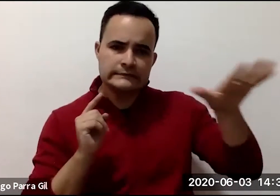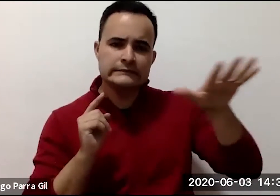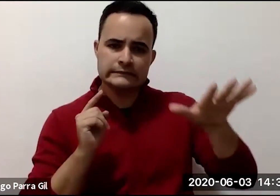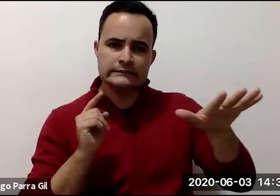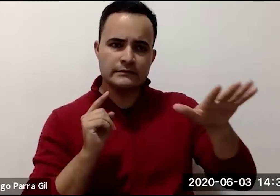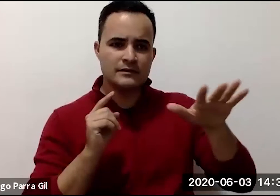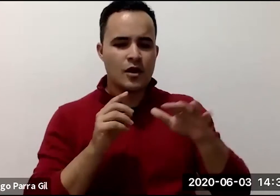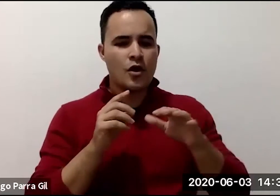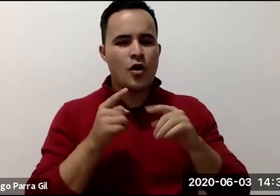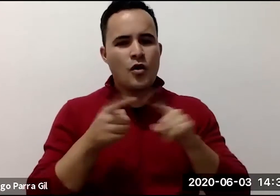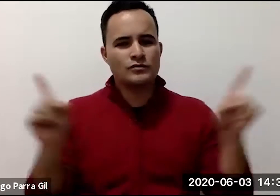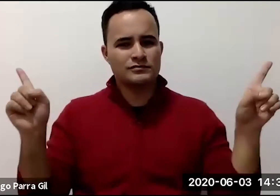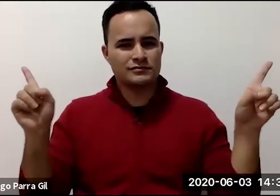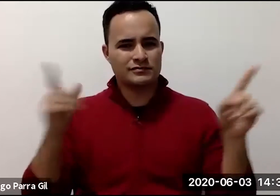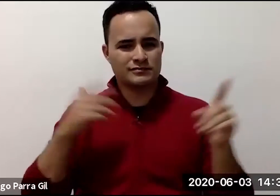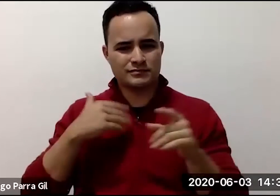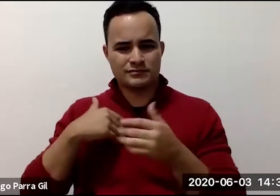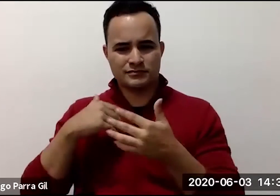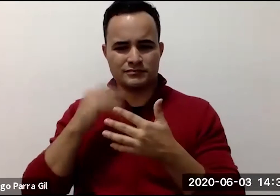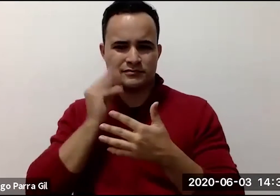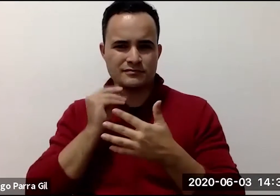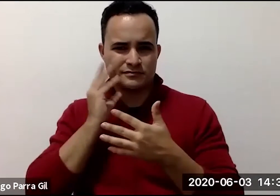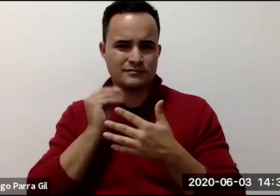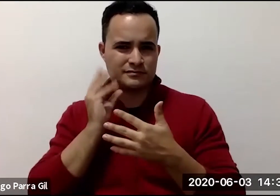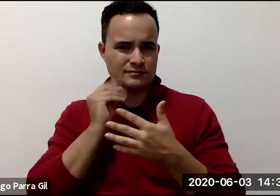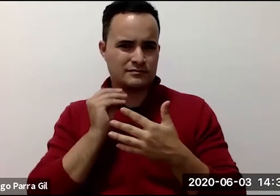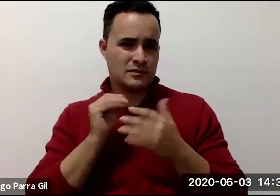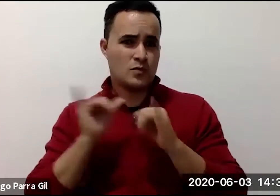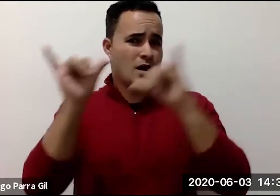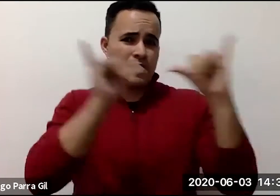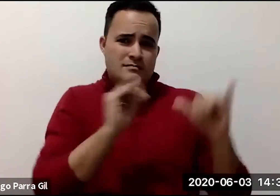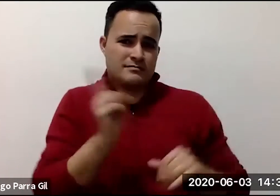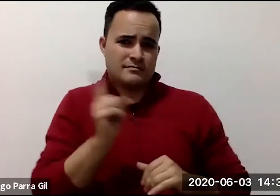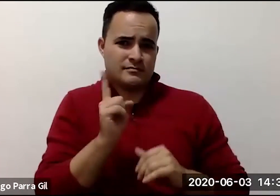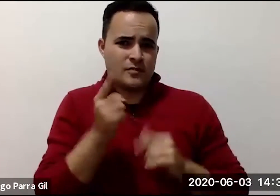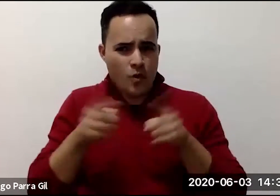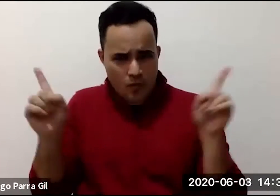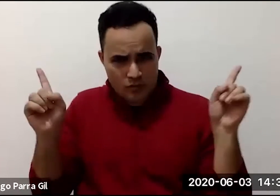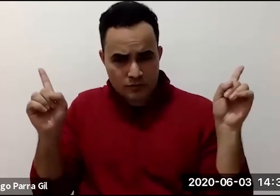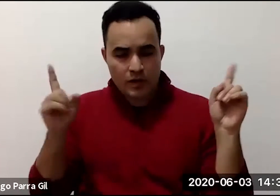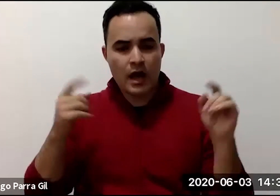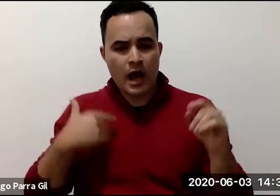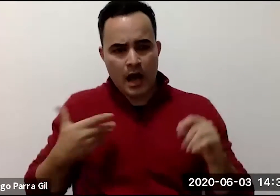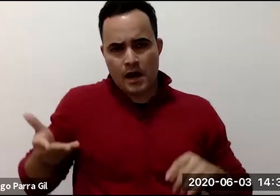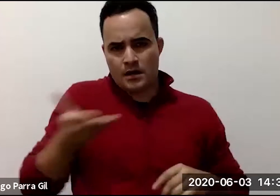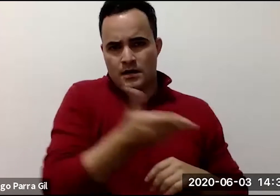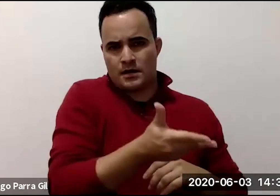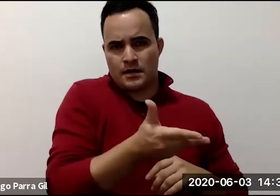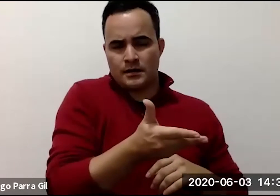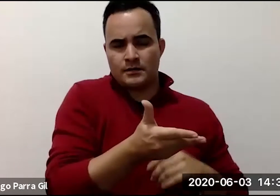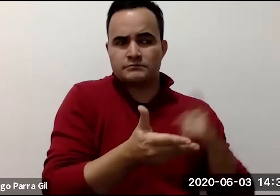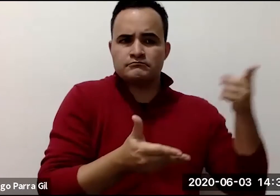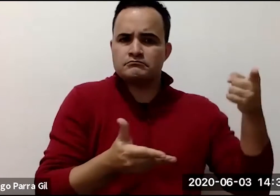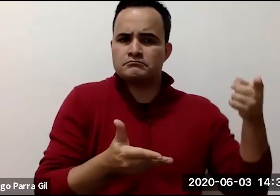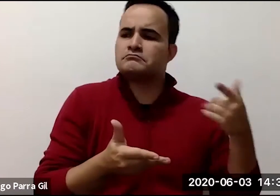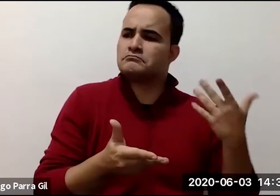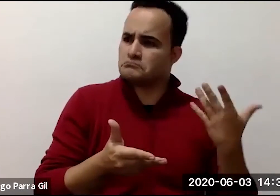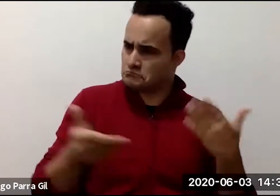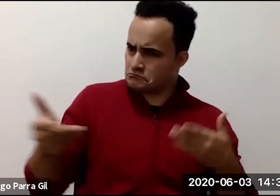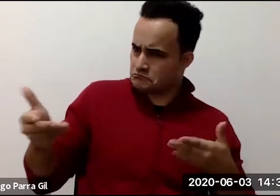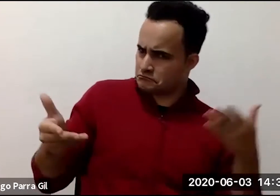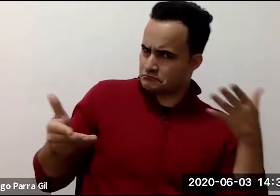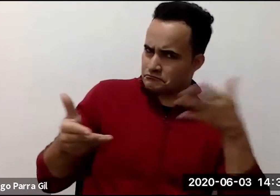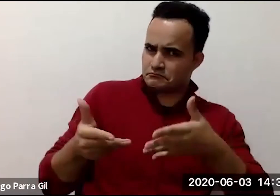¿no? Desde pues la propia vida o trayectoria vital y cómo pues la discapacidad